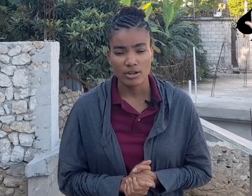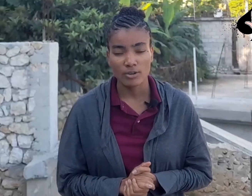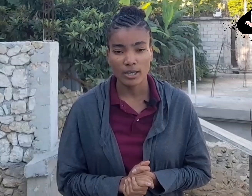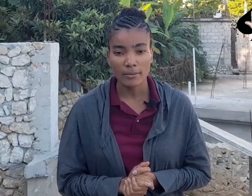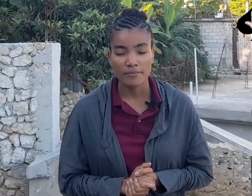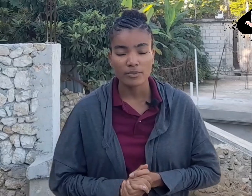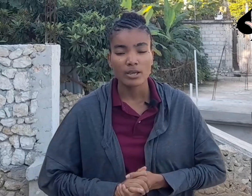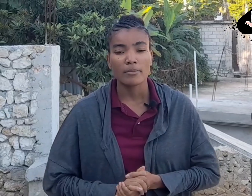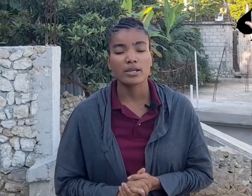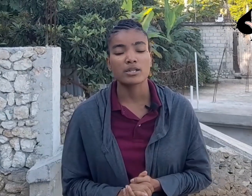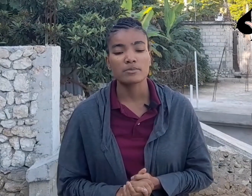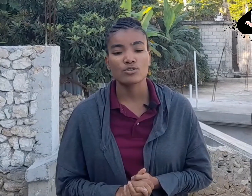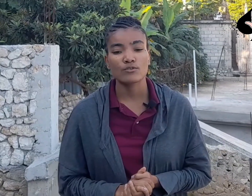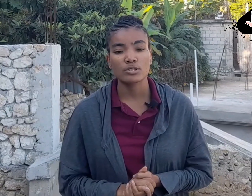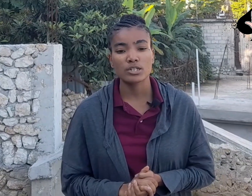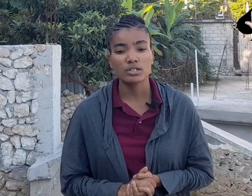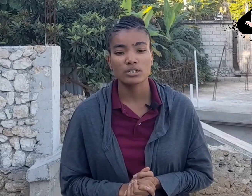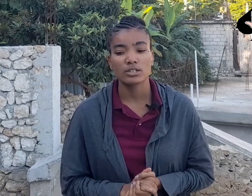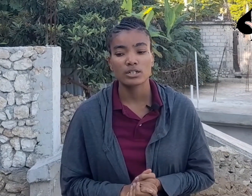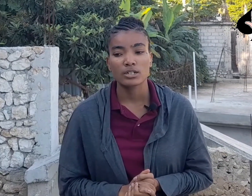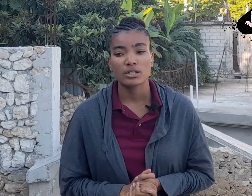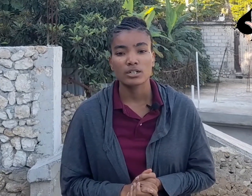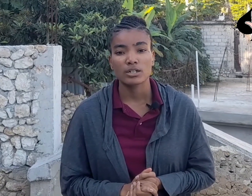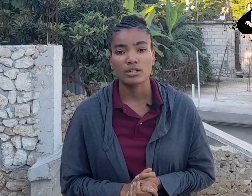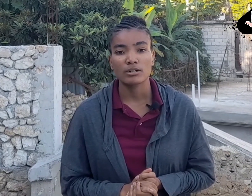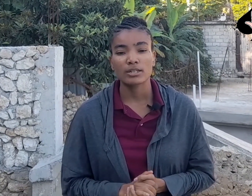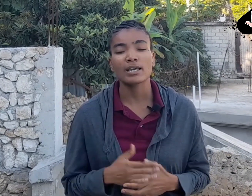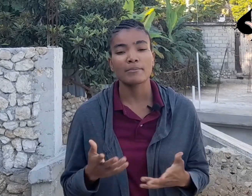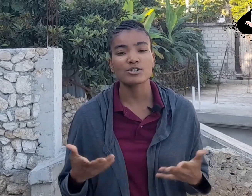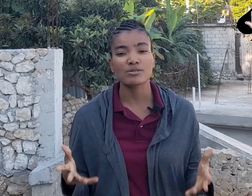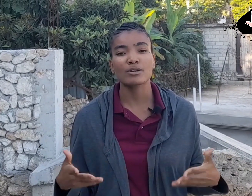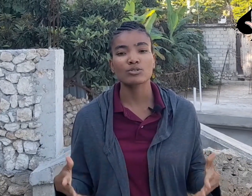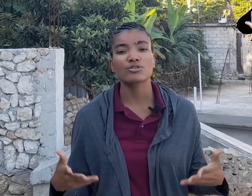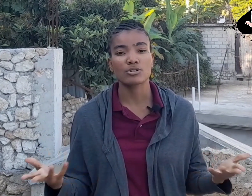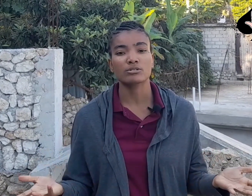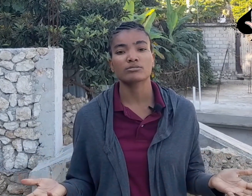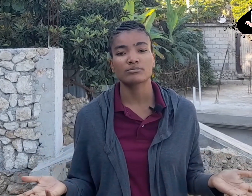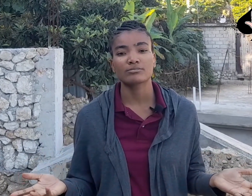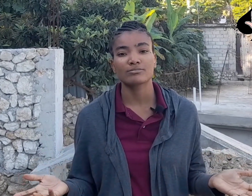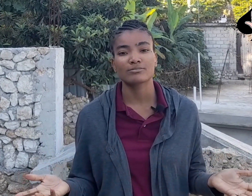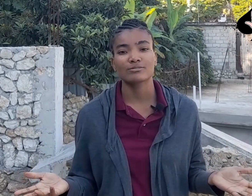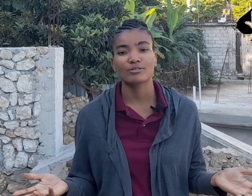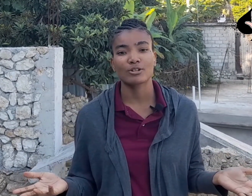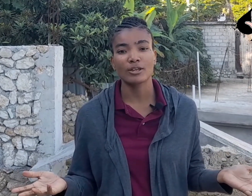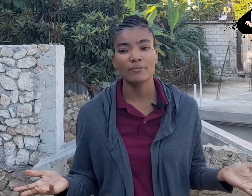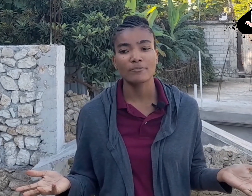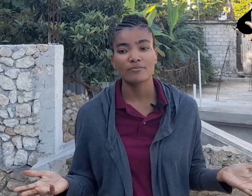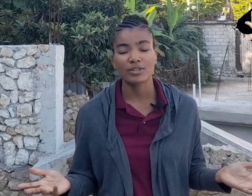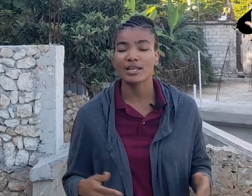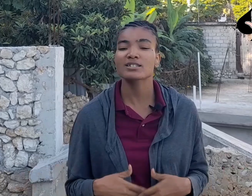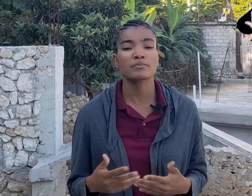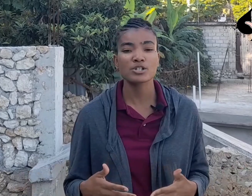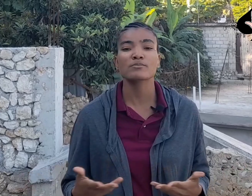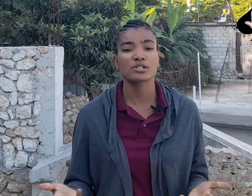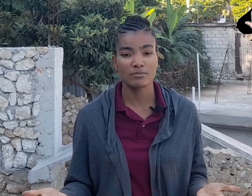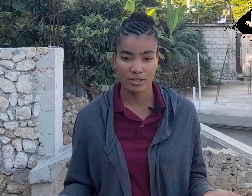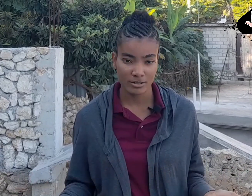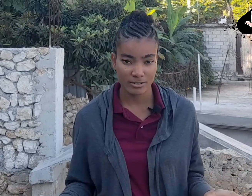OK? Par exemple, si je veux dire qui a mangé ma nourriture? OK? Qui est-ce qui mange maintenant?